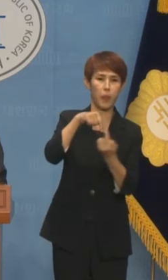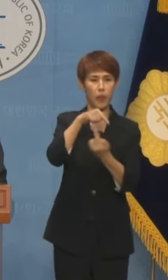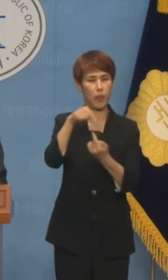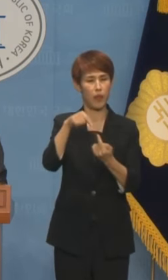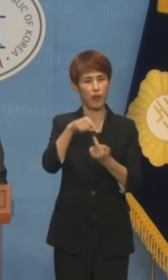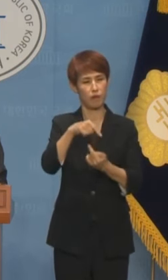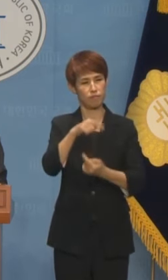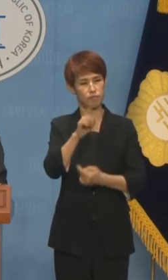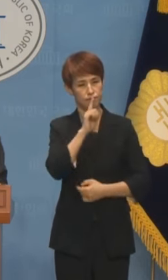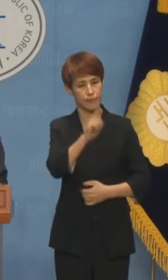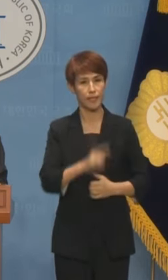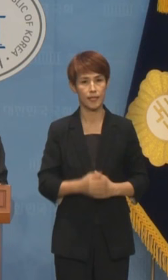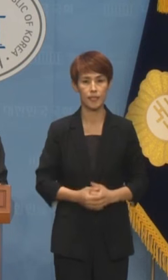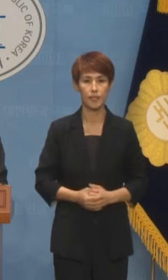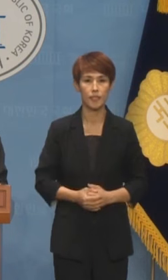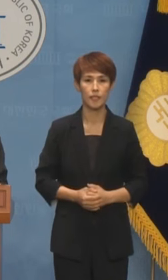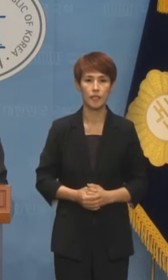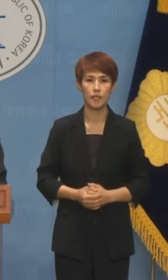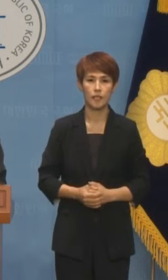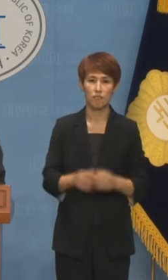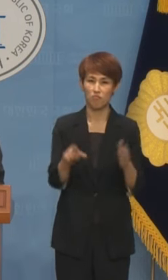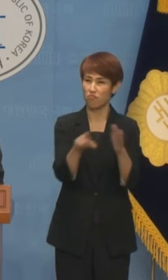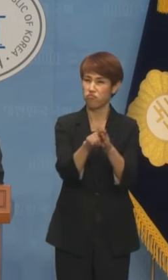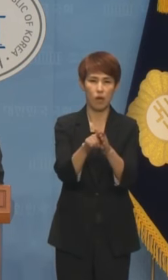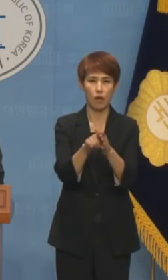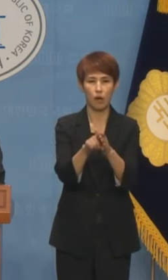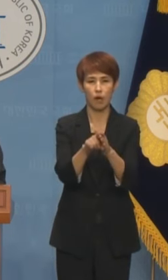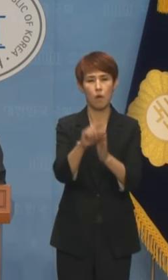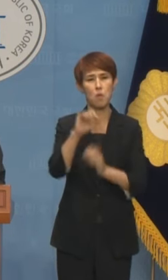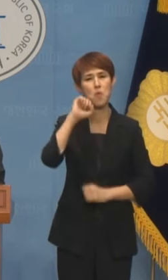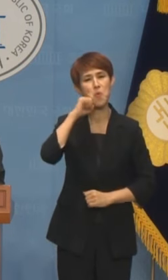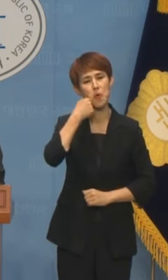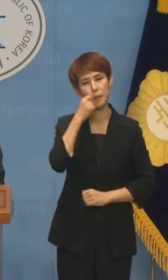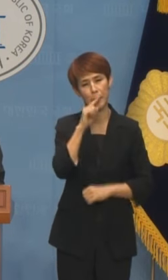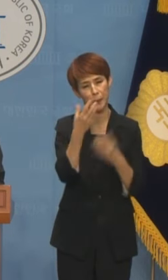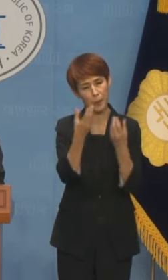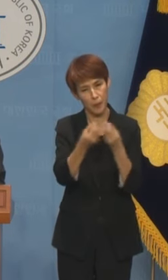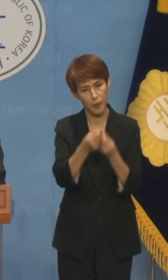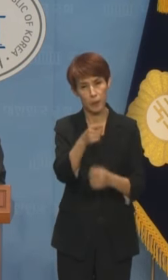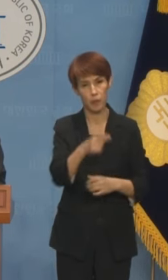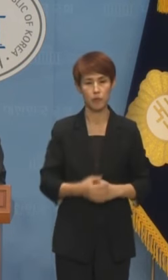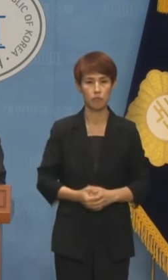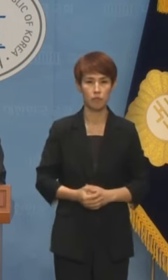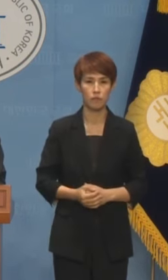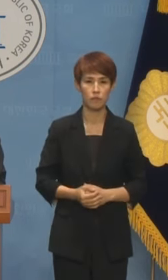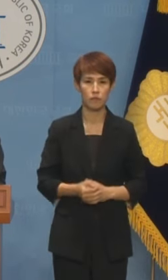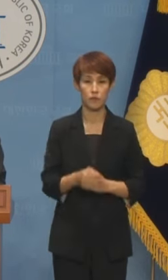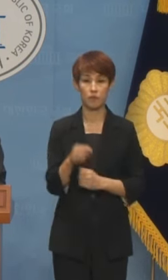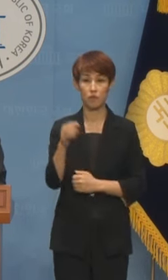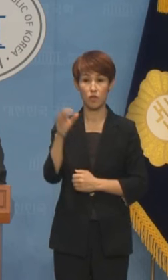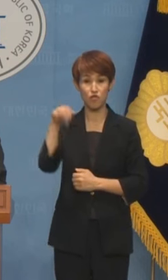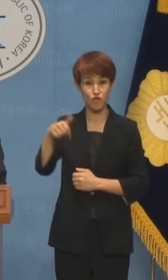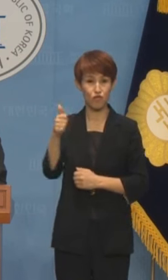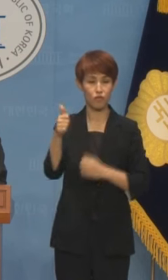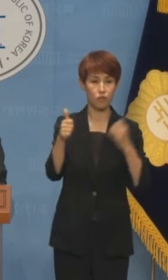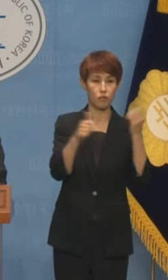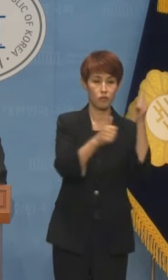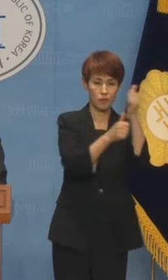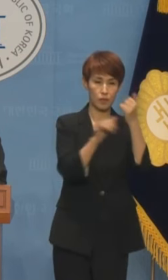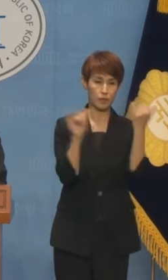궤변에 불과합니다. 신뢰도는커녕 신빙성도 없는 변명입니다. 해당 통화가 있었던 날 군